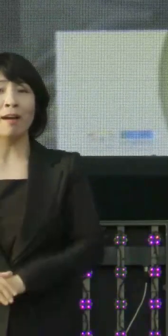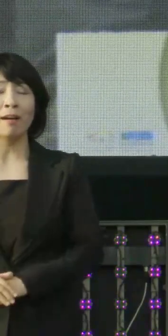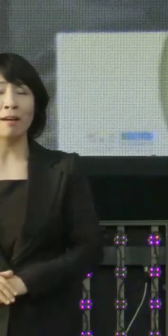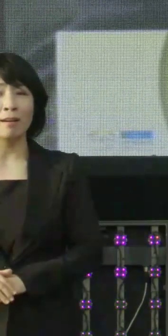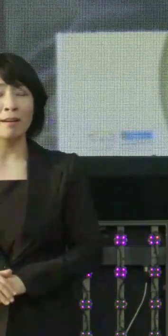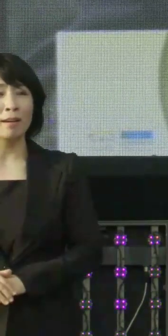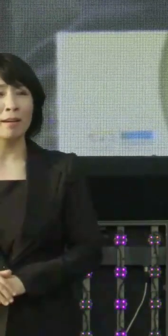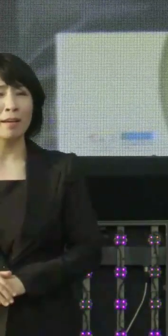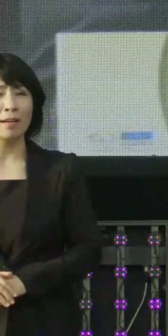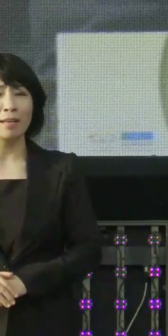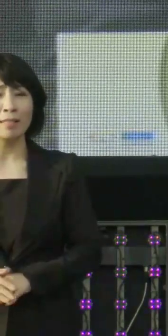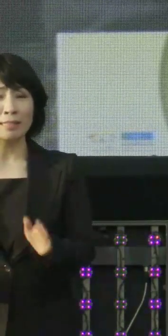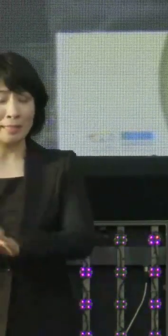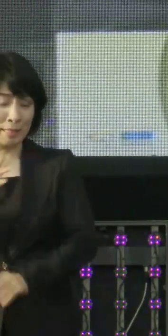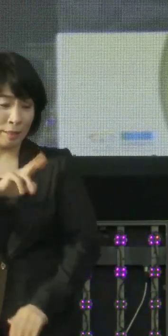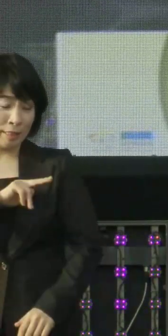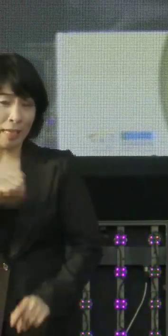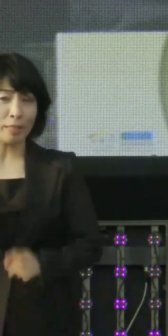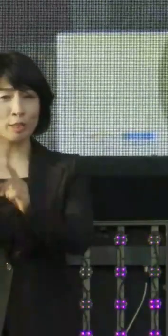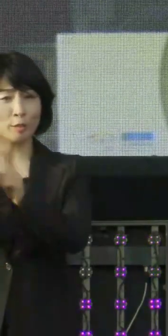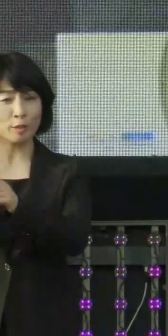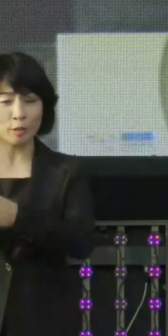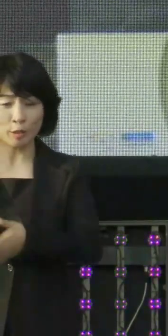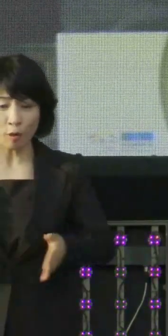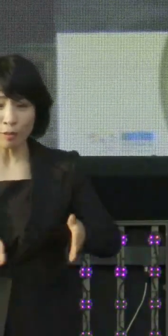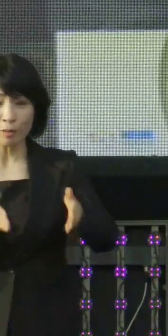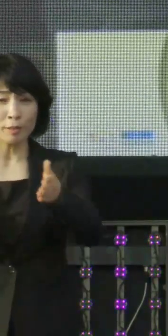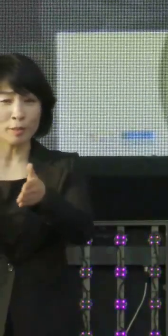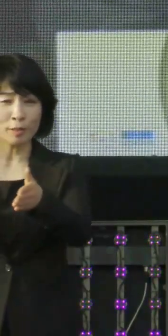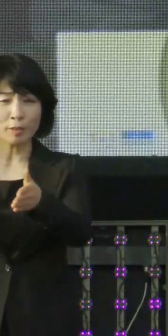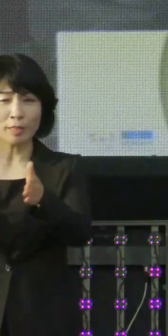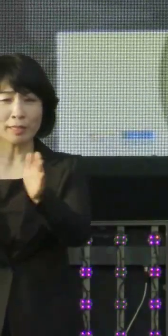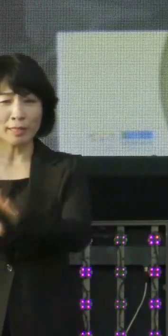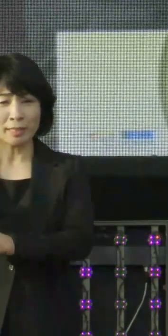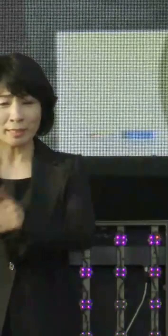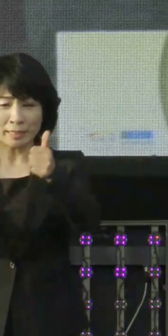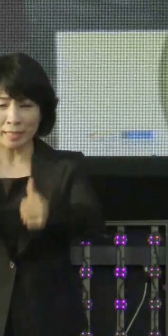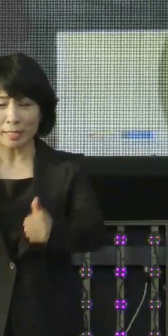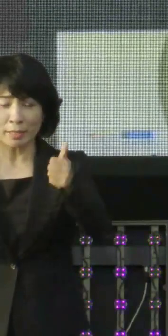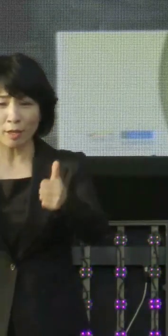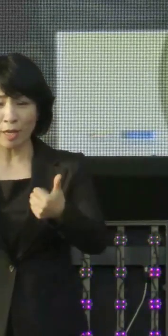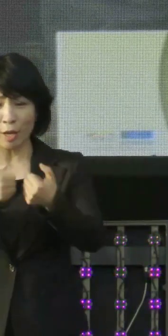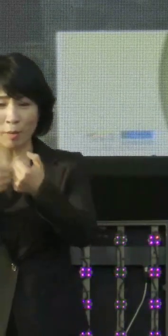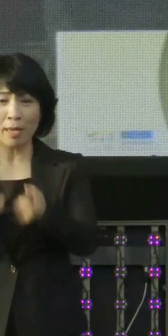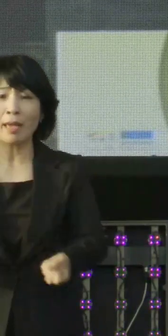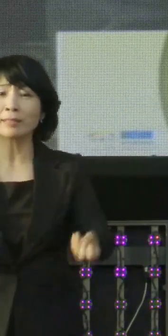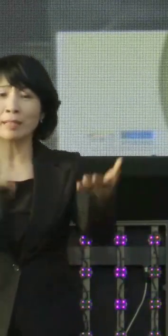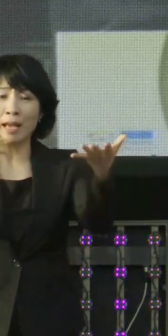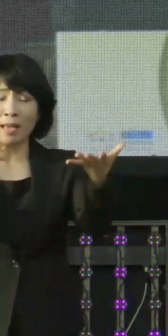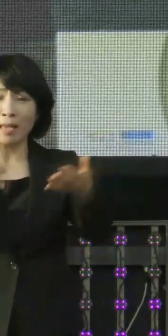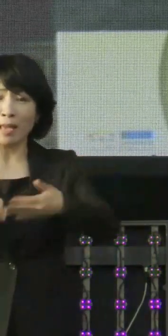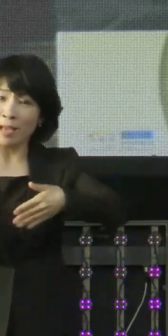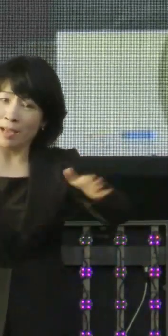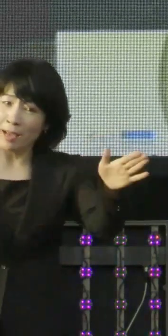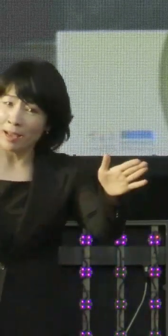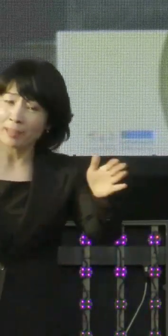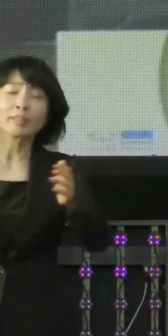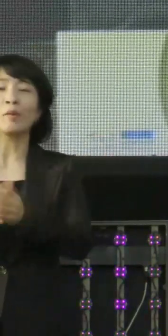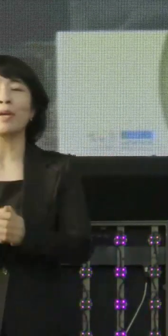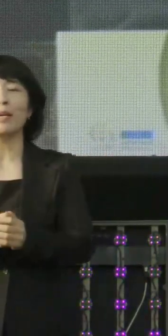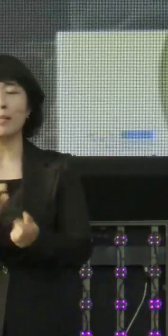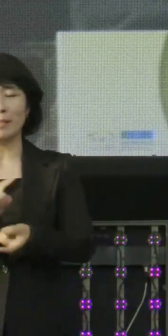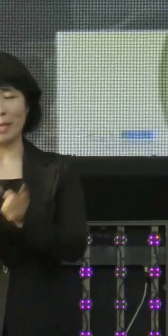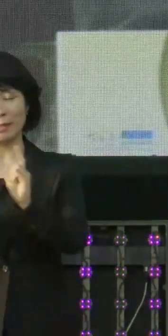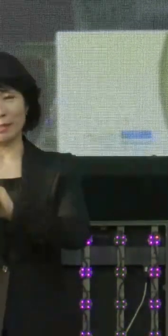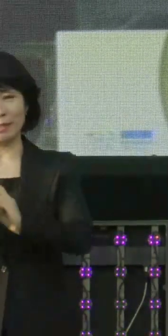축사에 앞서 김한식 의장님께서 경기도 시군 의장단 협의회 행사로 부득이 참석을 못하신